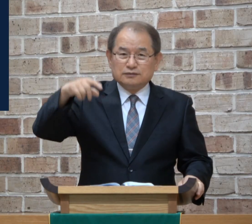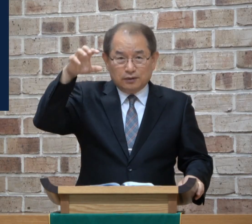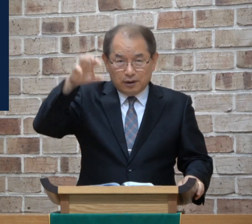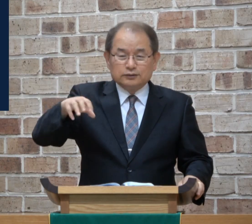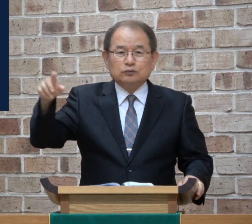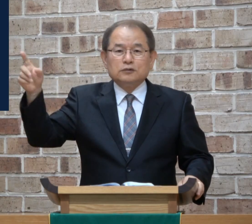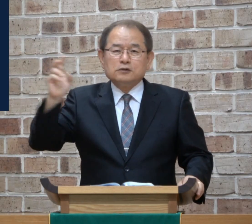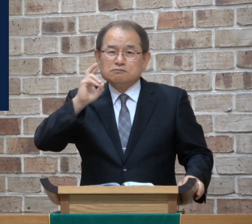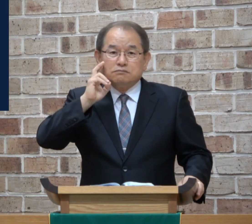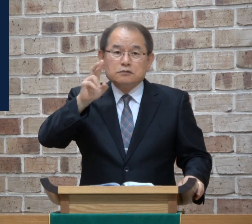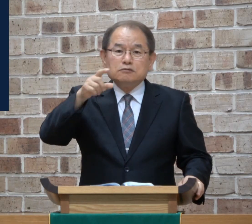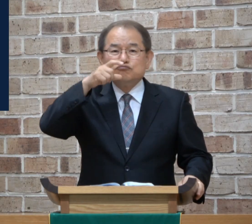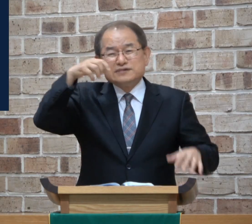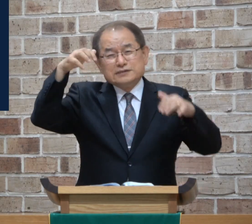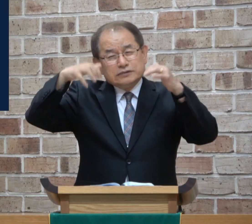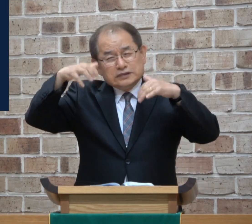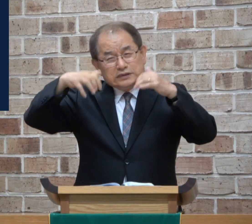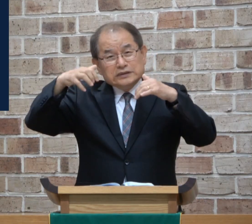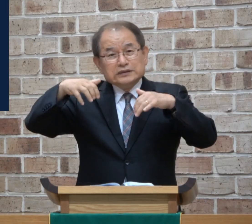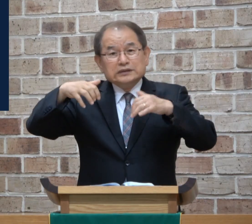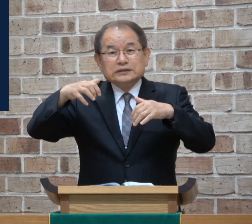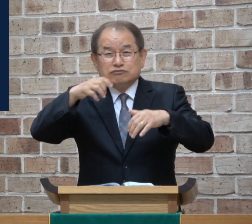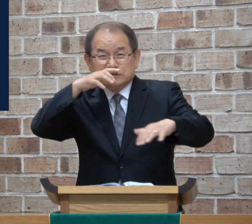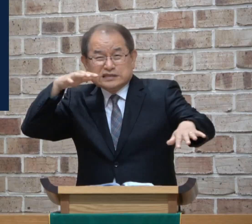미국 텍사스에 큰 비가 와서